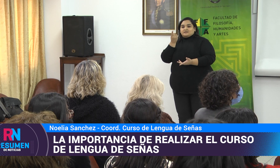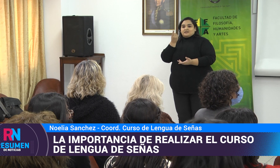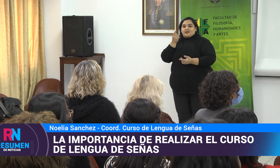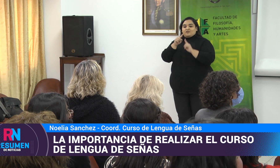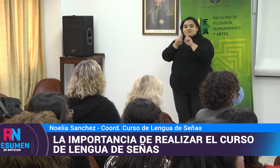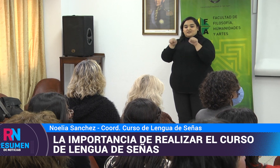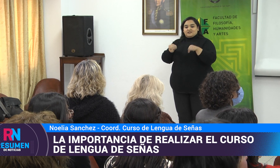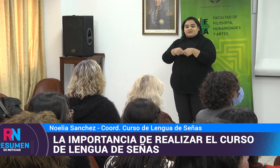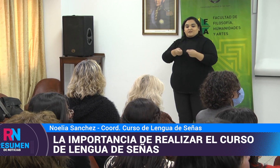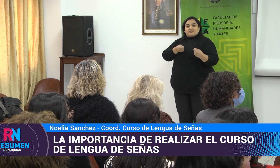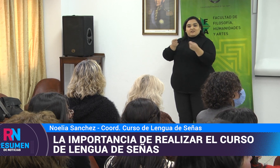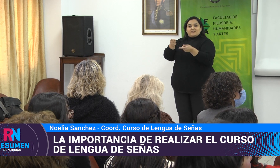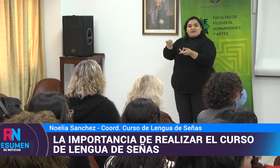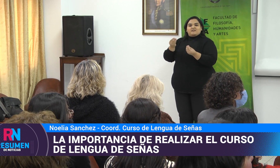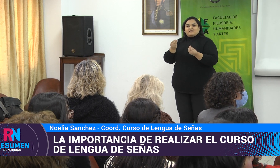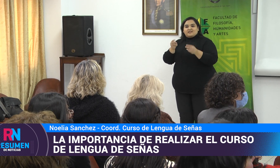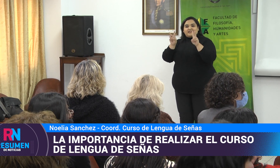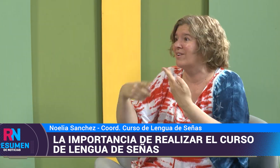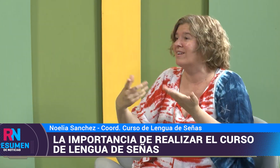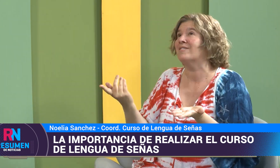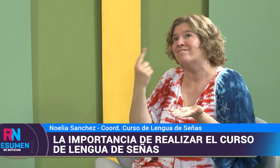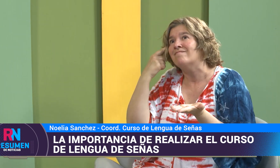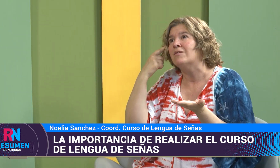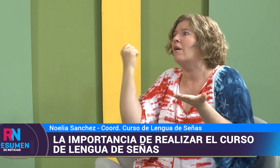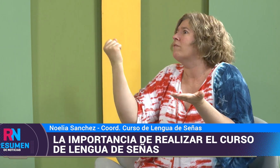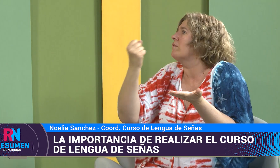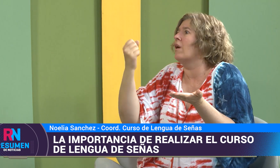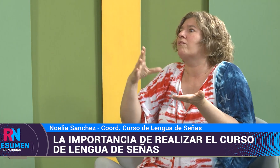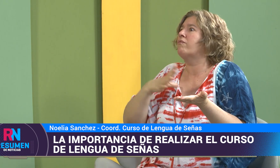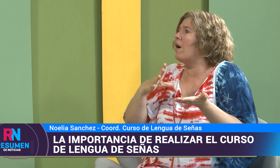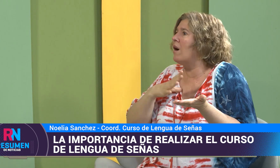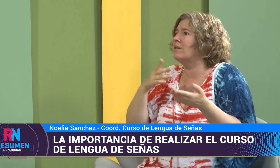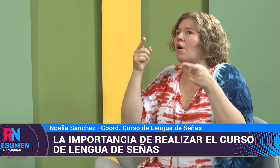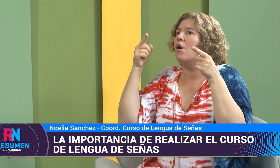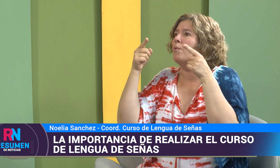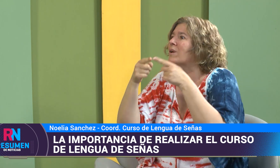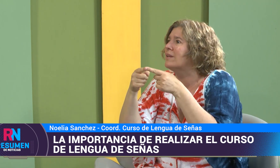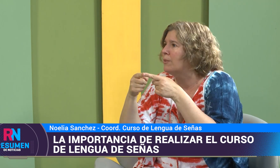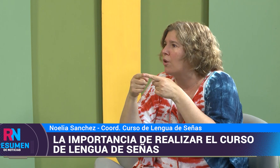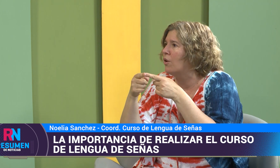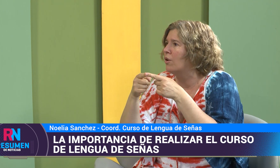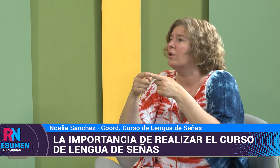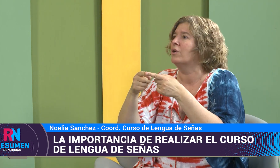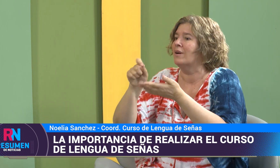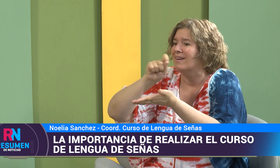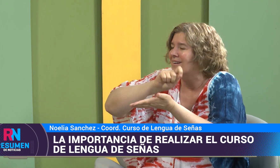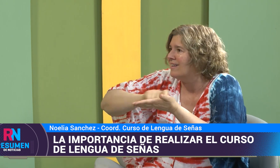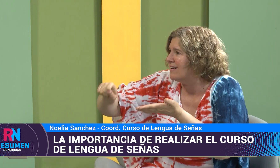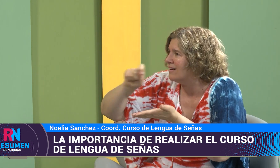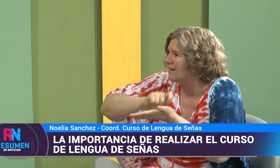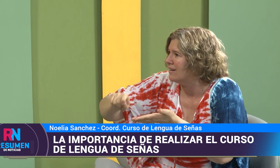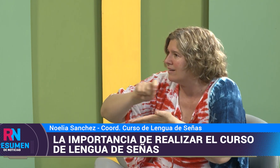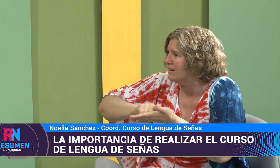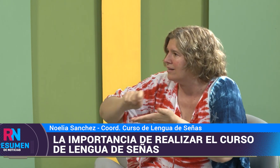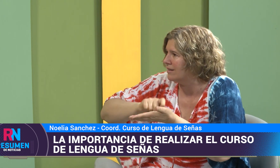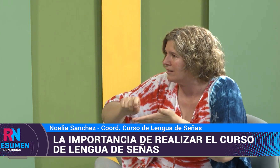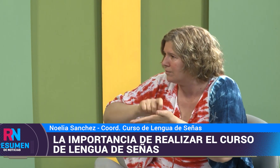nada, animarse a que si se te acerca una persona sorda no tener miedo a decir bueno, ¿cómo me comunico? Bueno, es súper natural no ponerse nervioso,